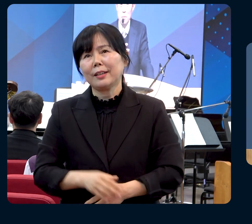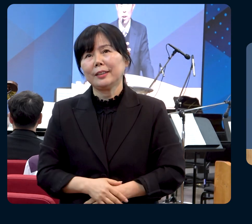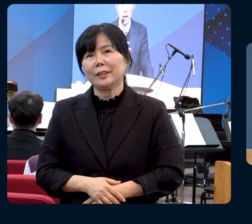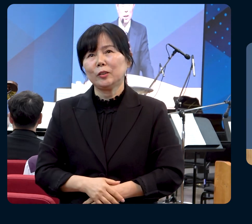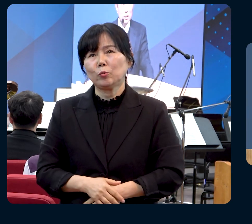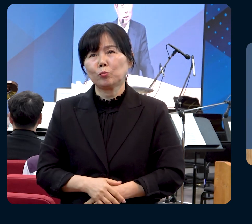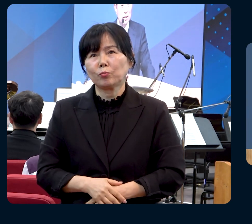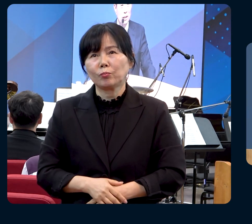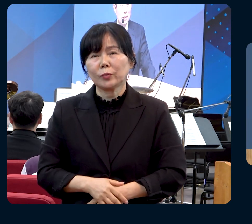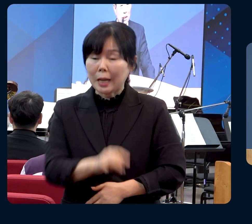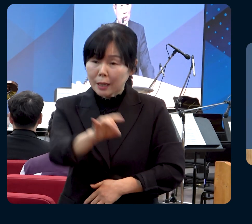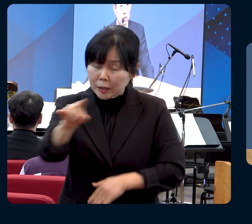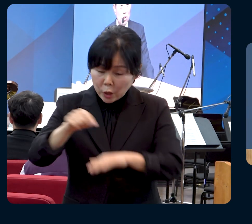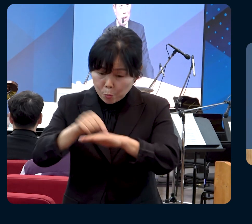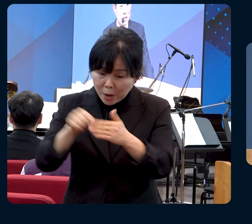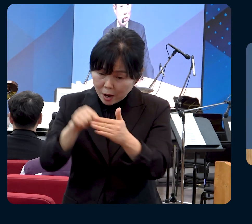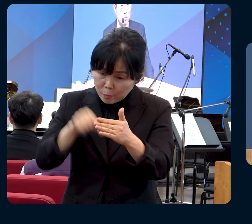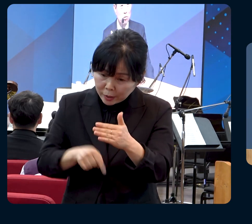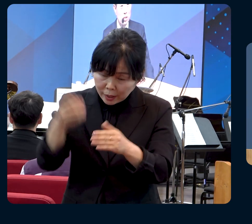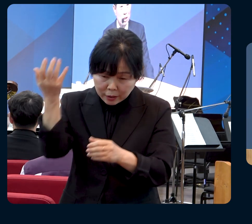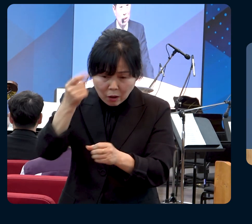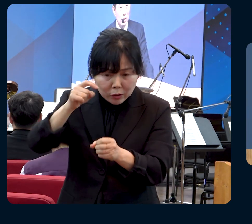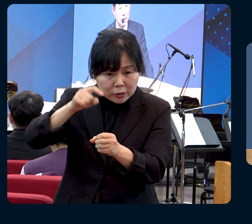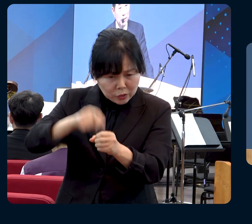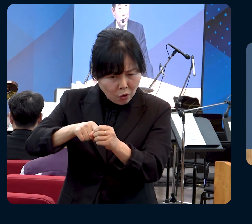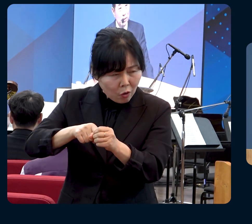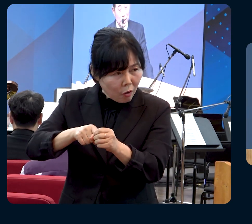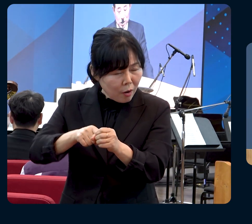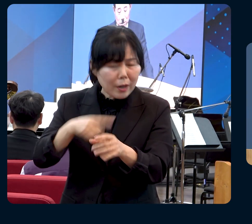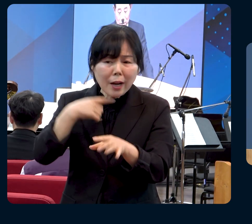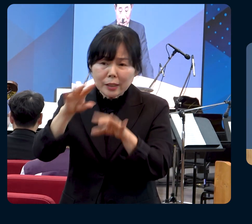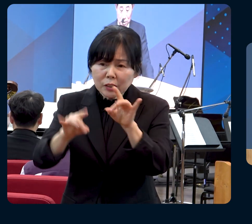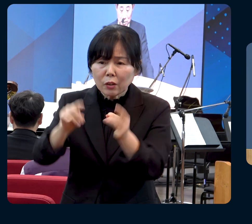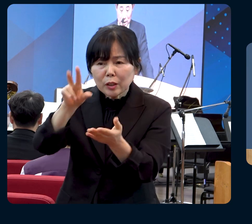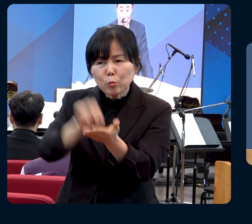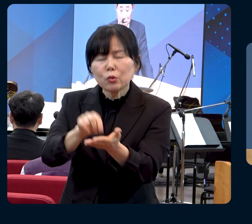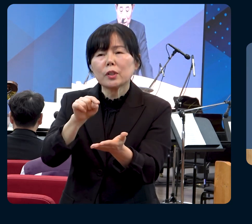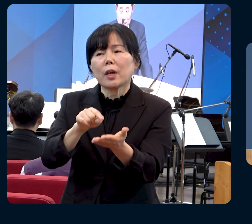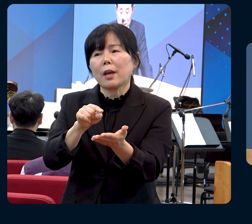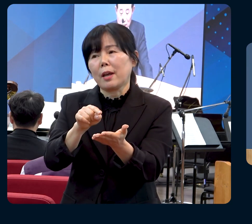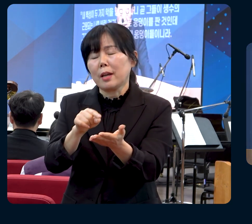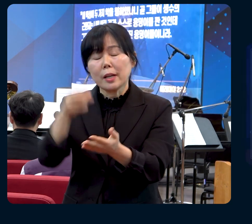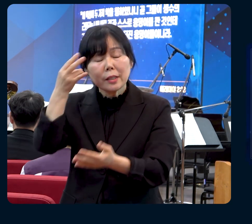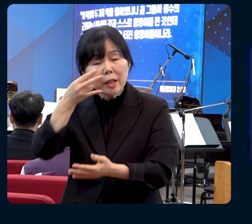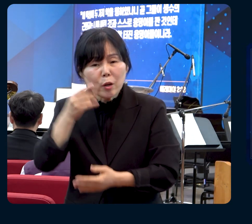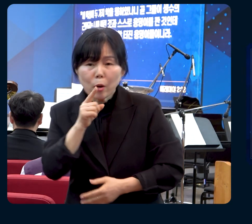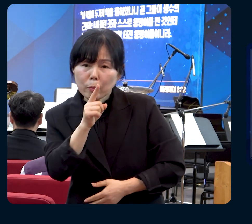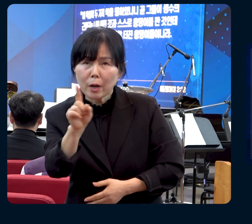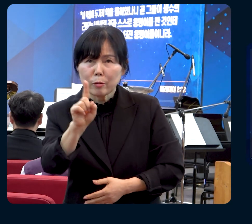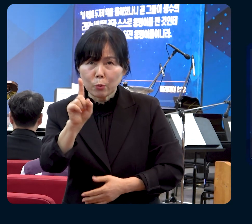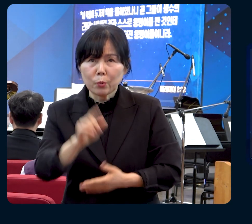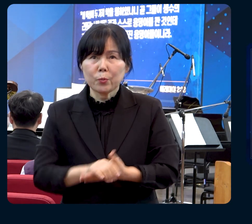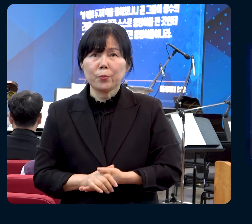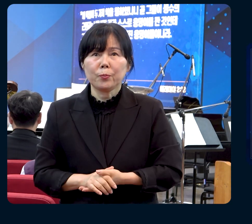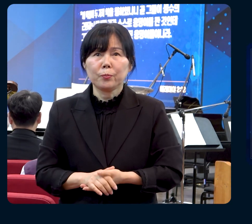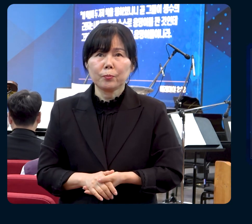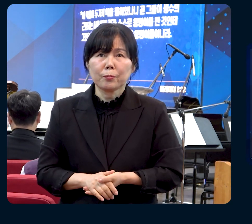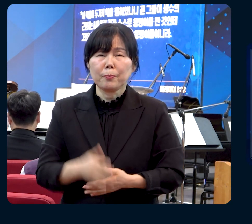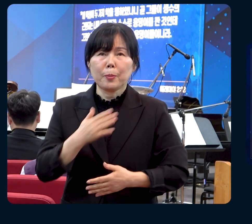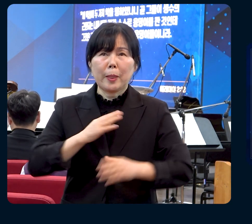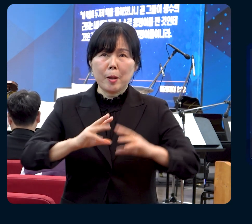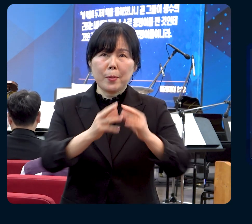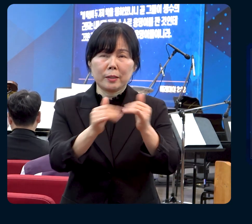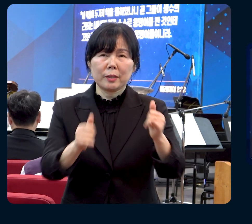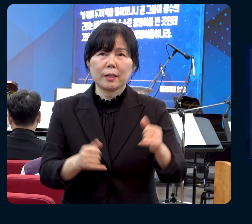우리 내면에 있는 영적 갈증의 문제를 이렇게 지적을 했습니다. 예레미야 2장 13절을 읽습니다.